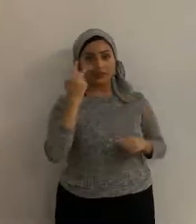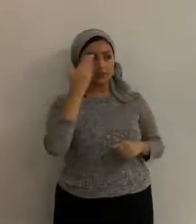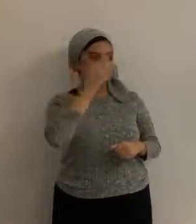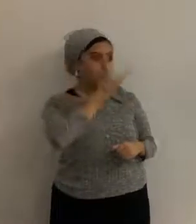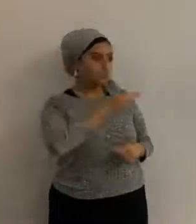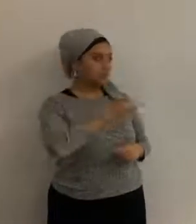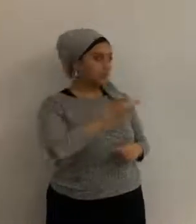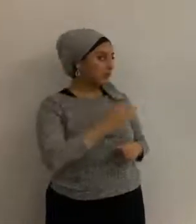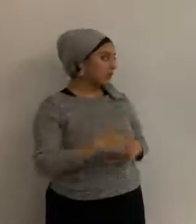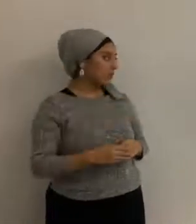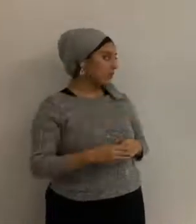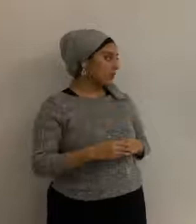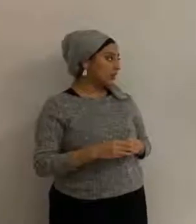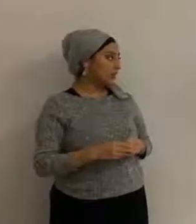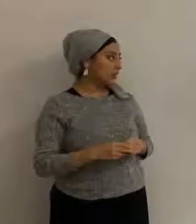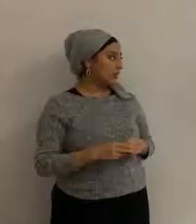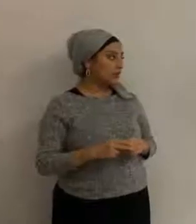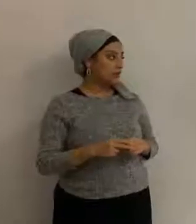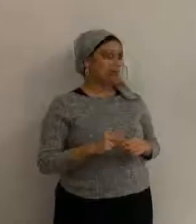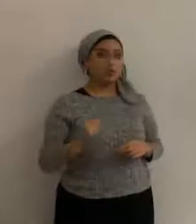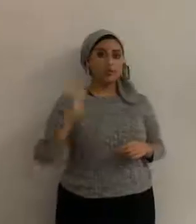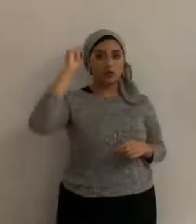es norte, sur.